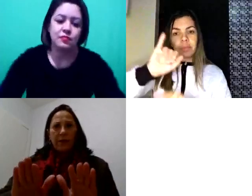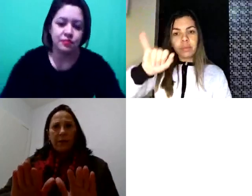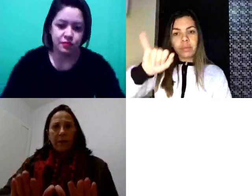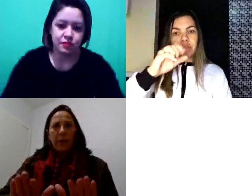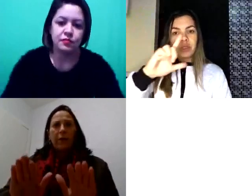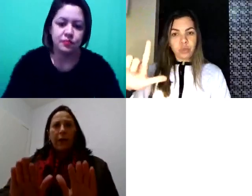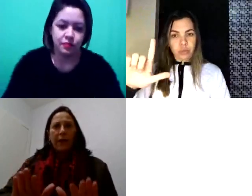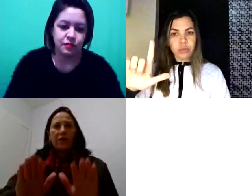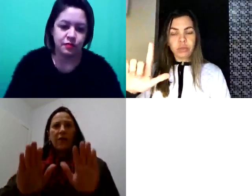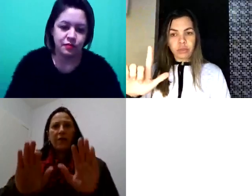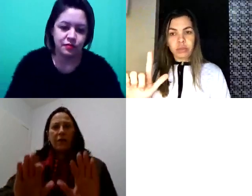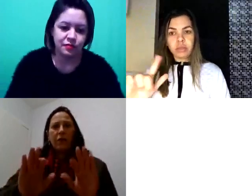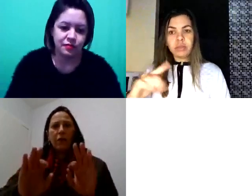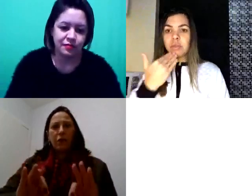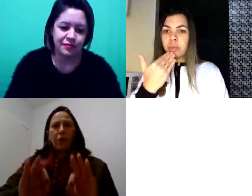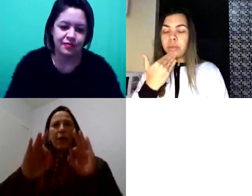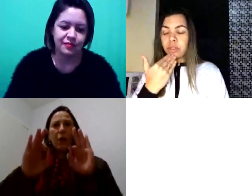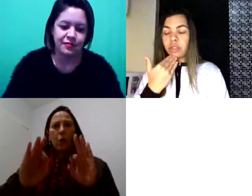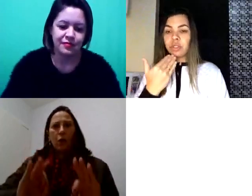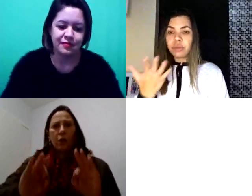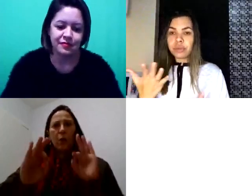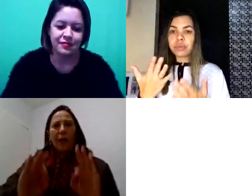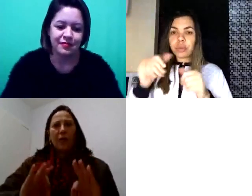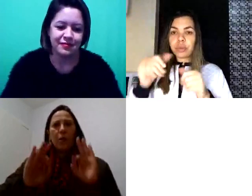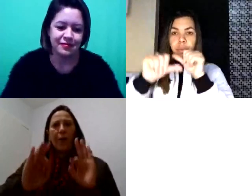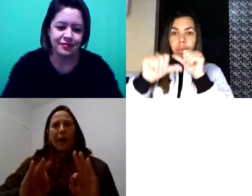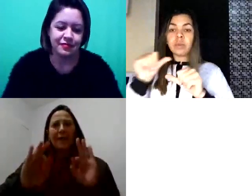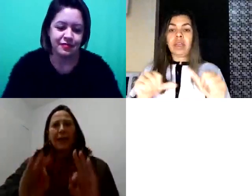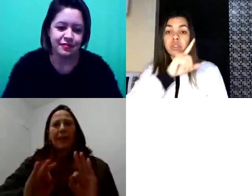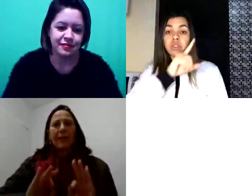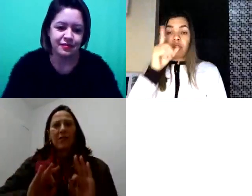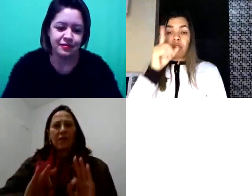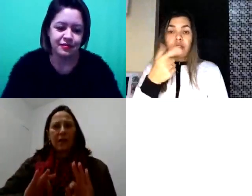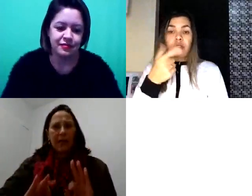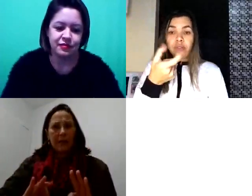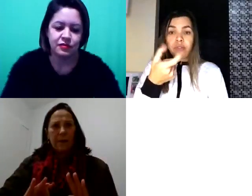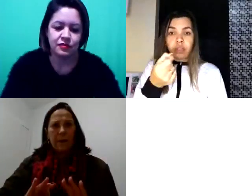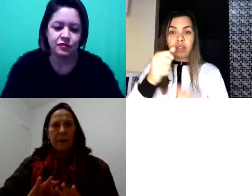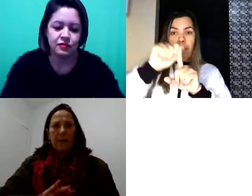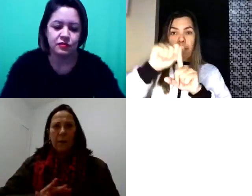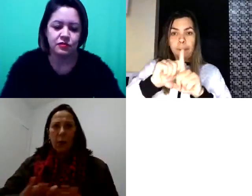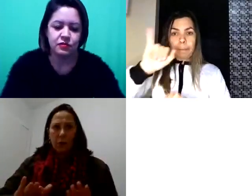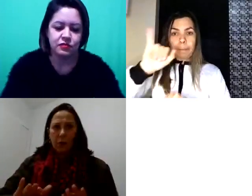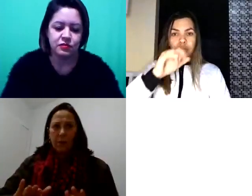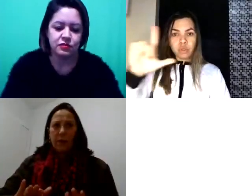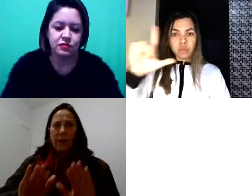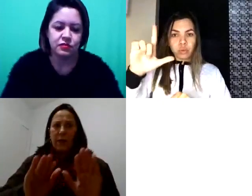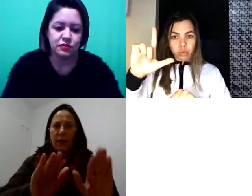a Fabiola alterar dia 20 de julho ao último prazo para entrega das atividades. Ponto.